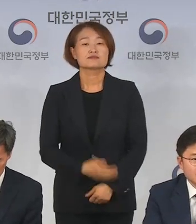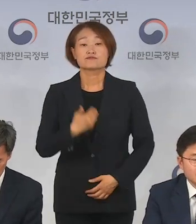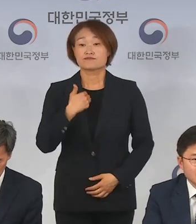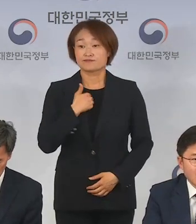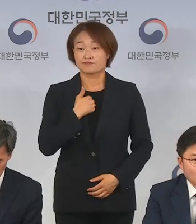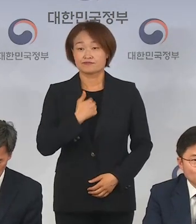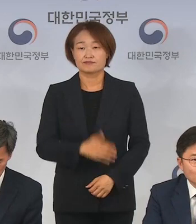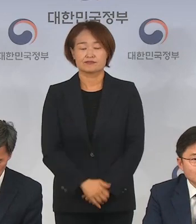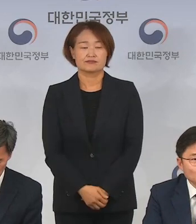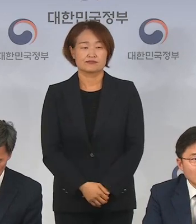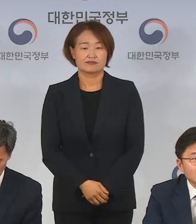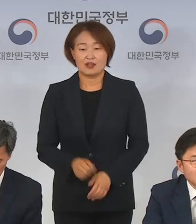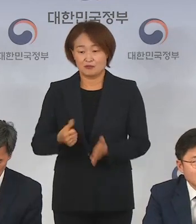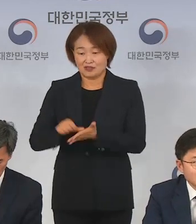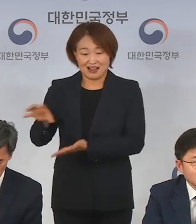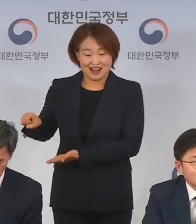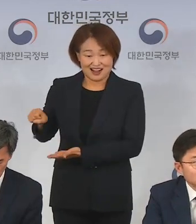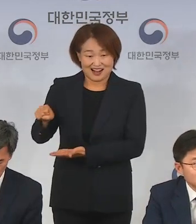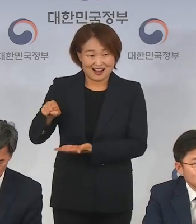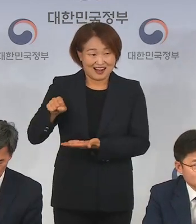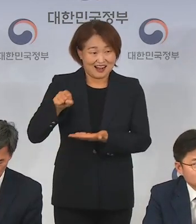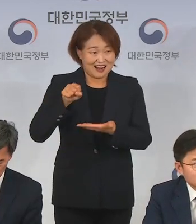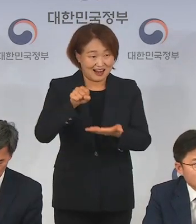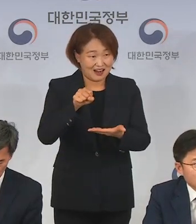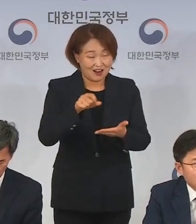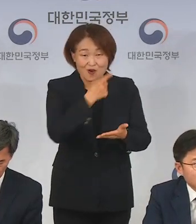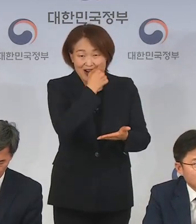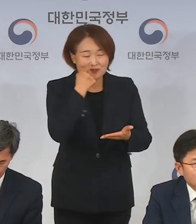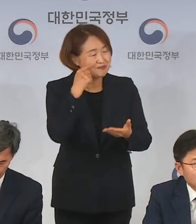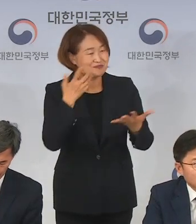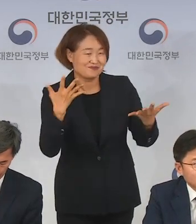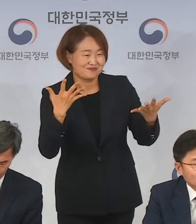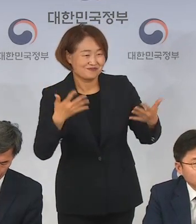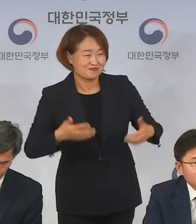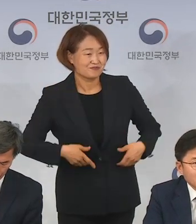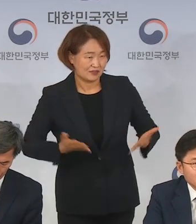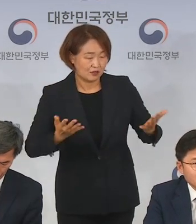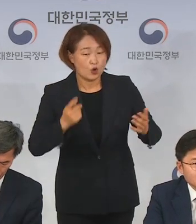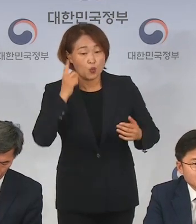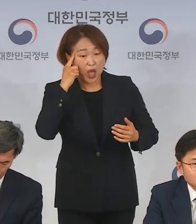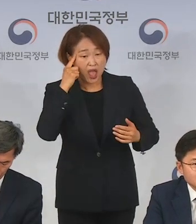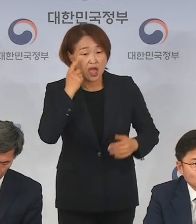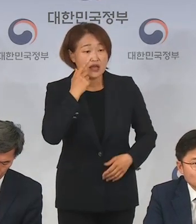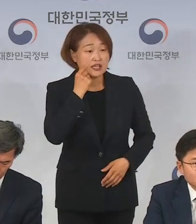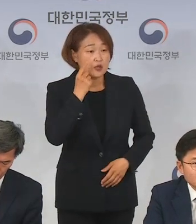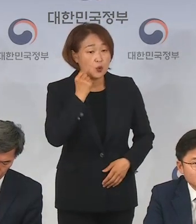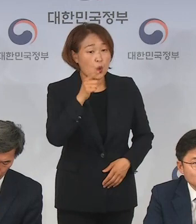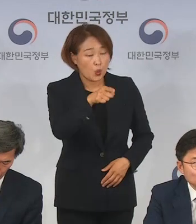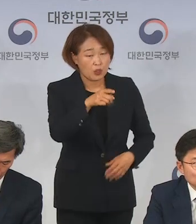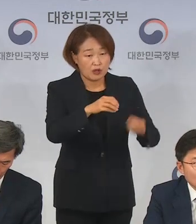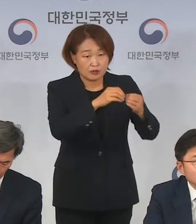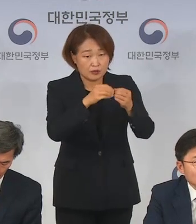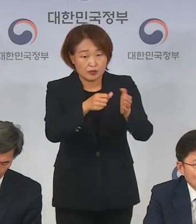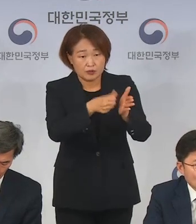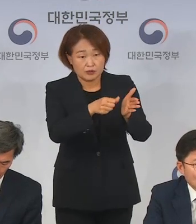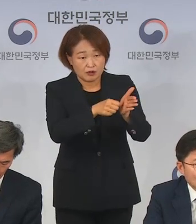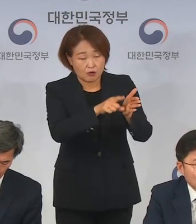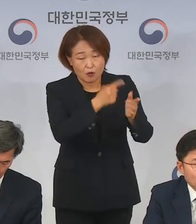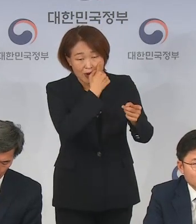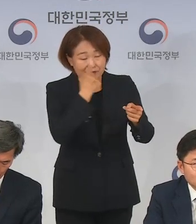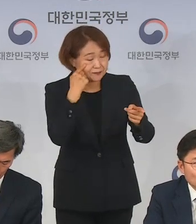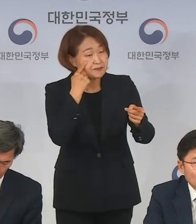저희들이 갖고 가서 확인해야 될 장비는 없습니다. 현장에 있는 설비의 실물을